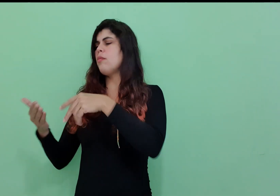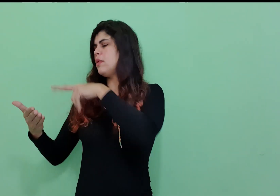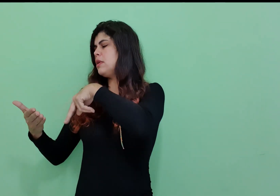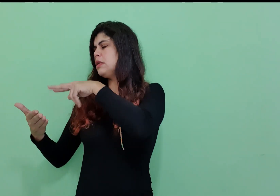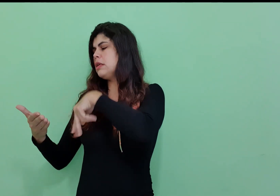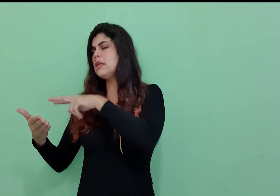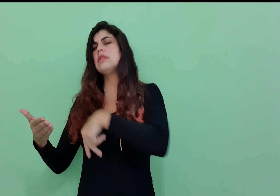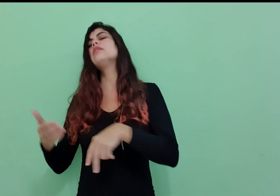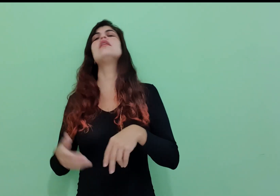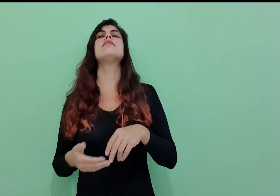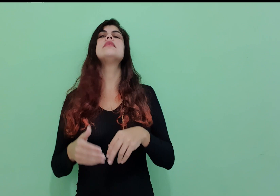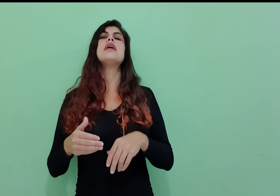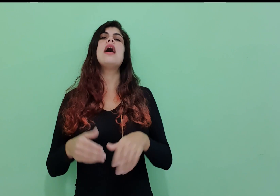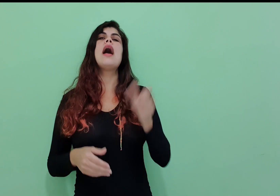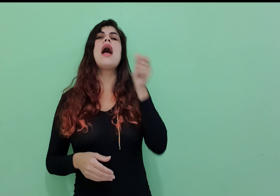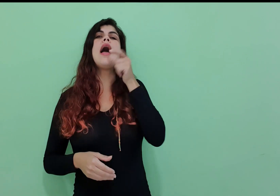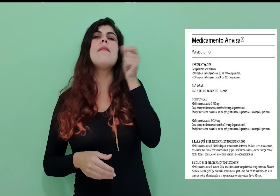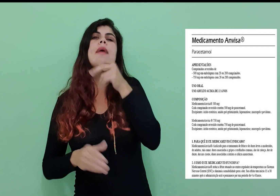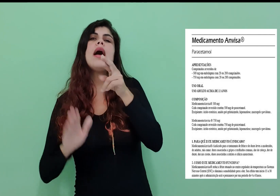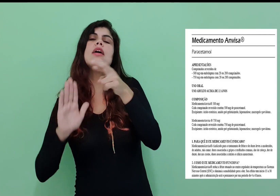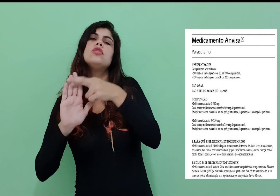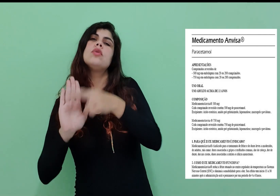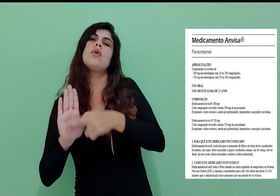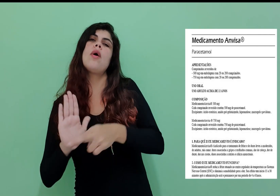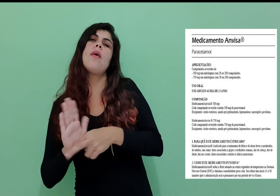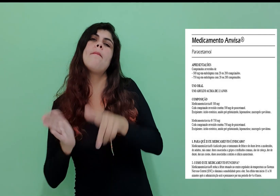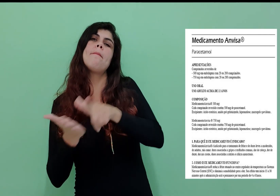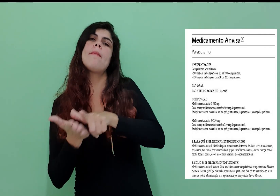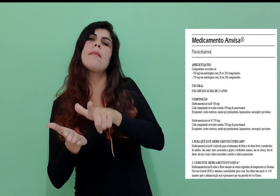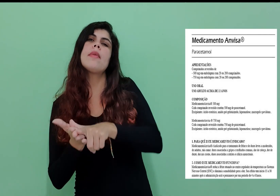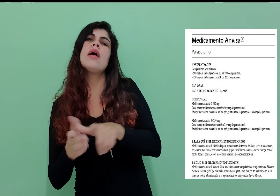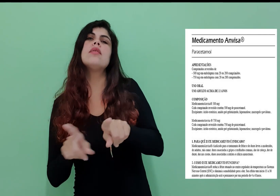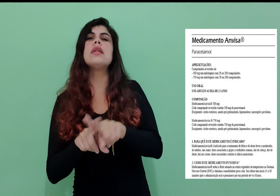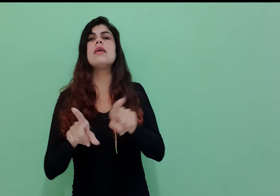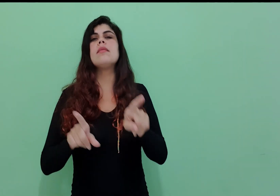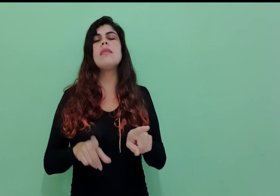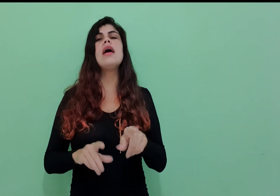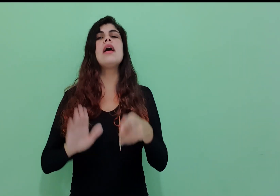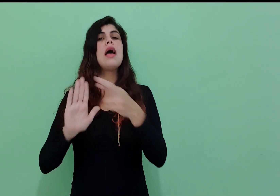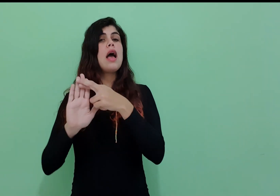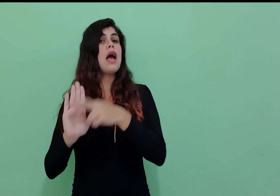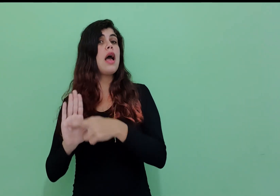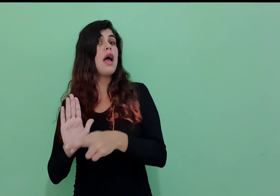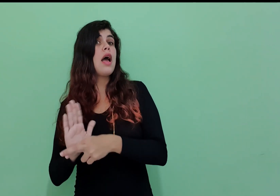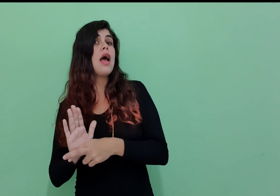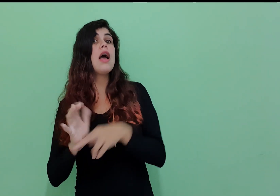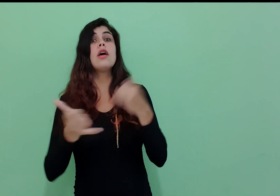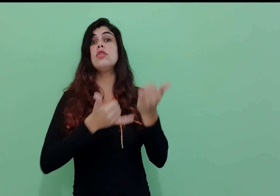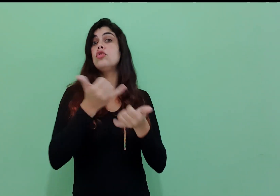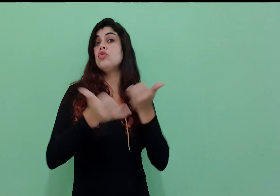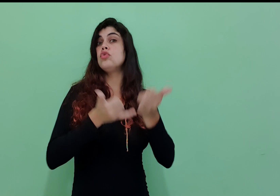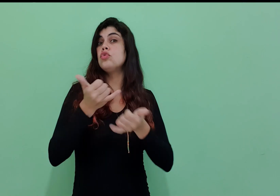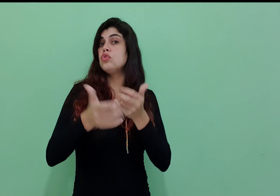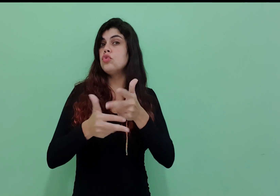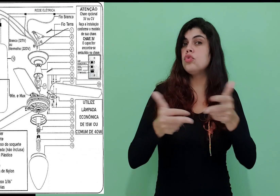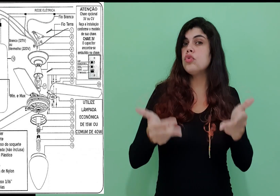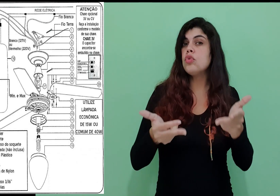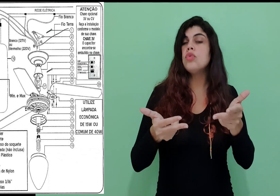a questão desses textos, bula de remédio, também regras de jogo,